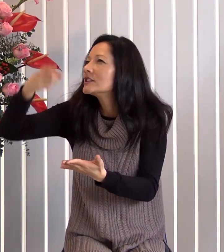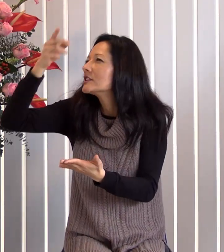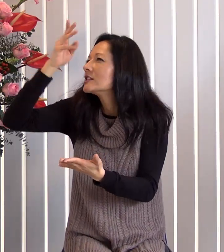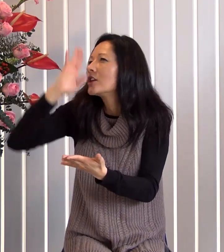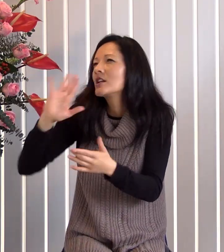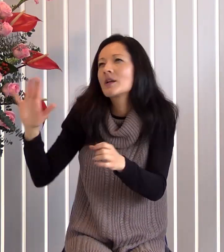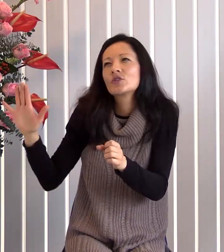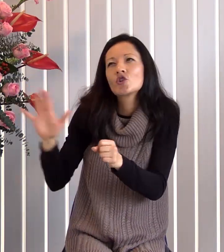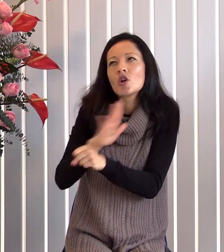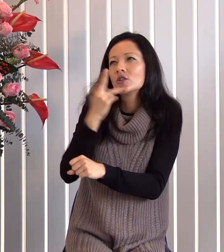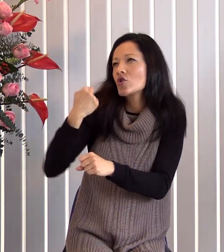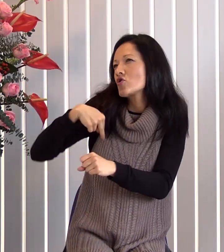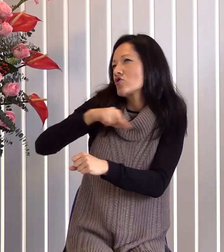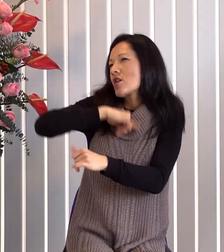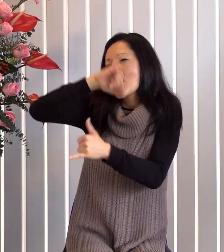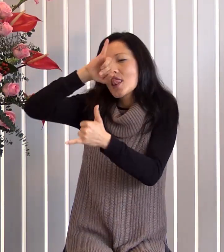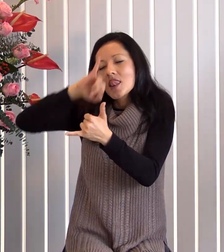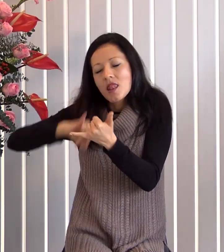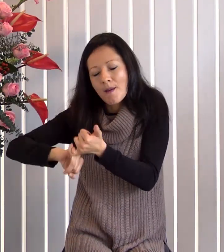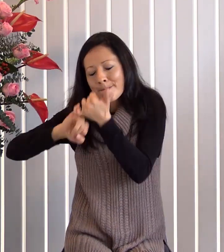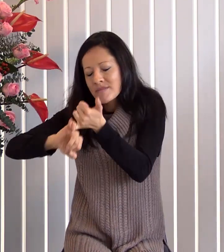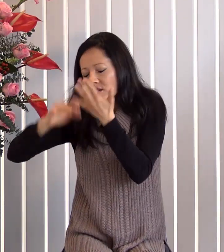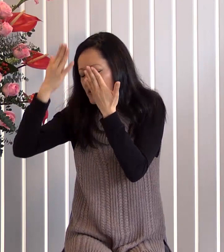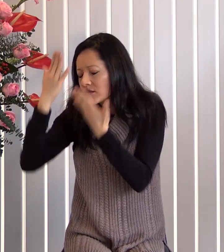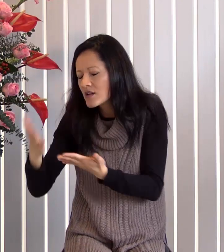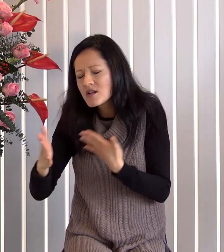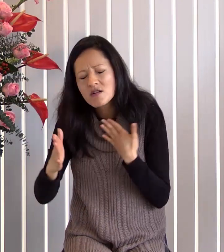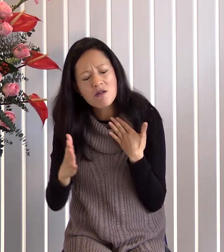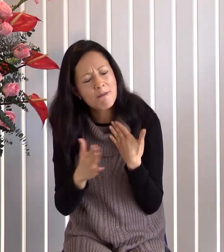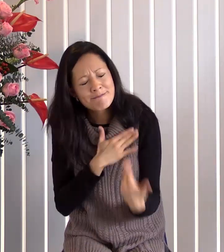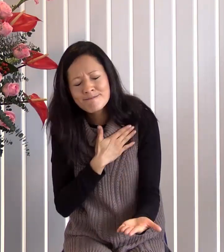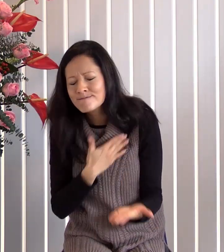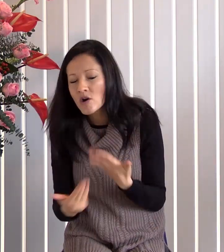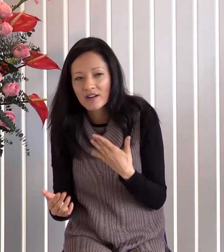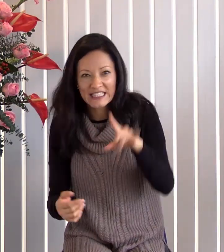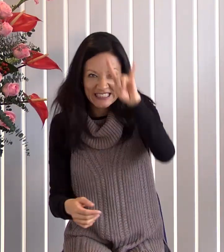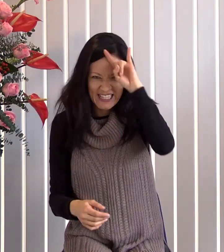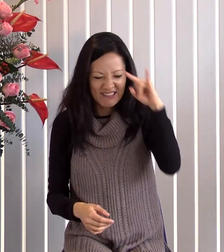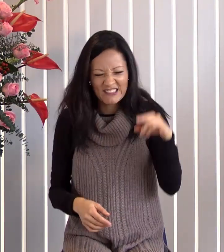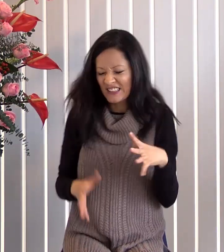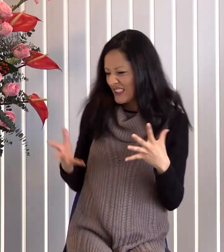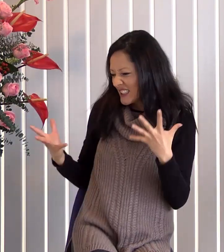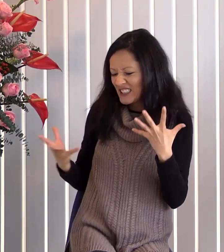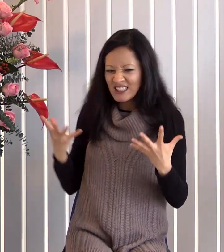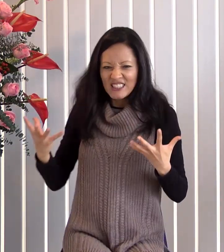absolutamente nosotros dependemos de ti. No me importa, y Satanás muestre a ver,